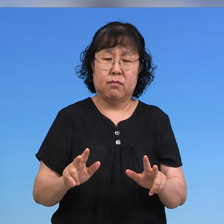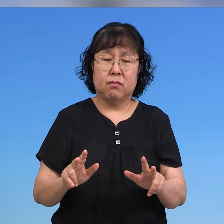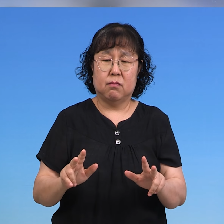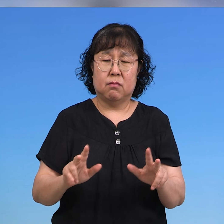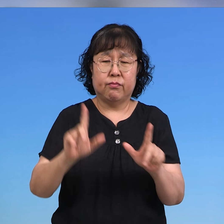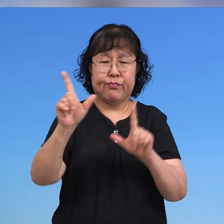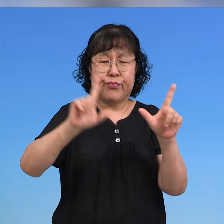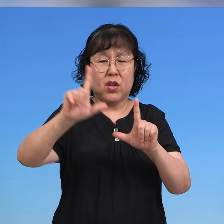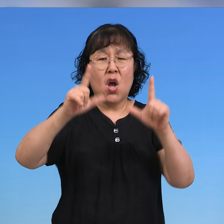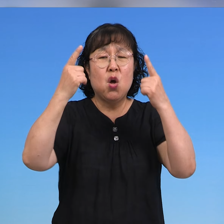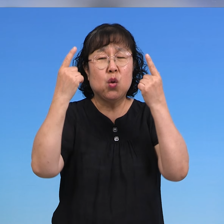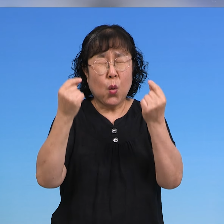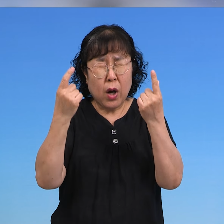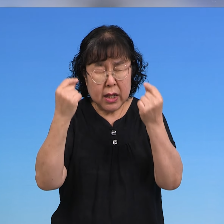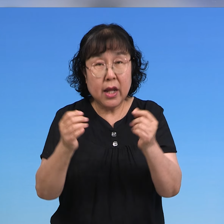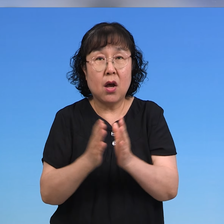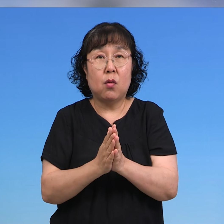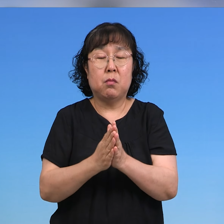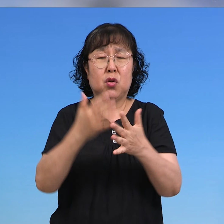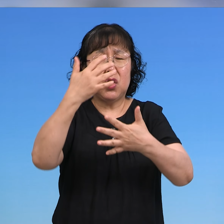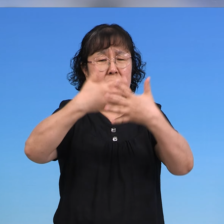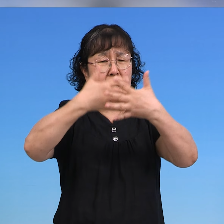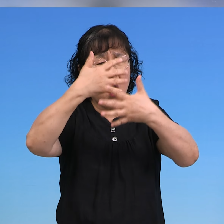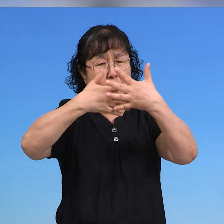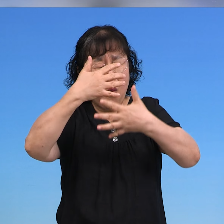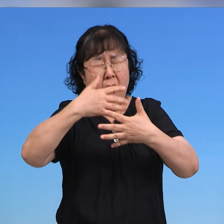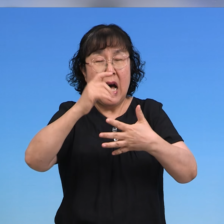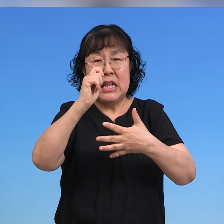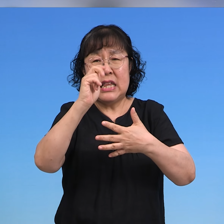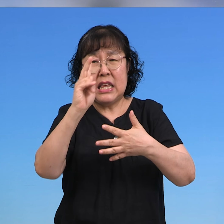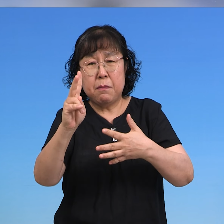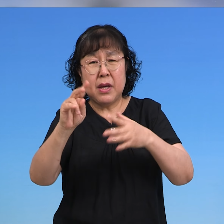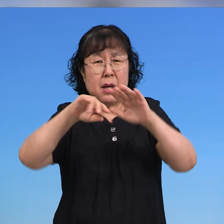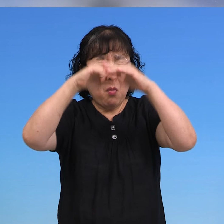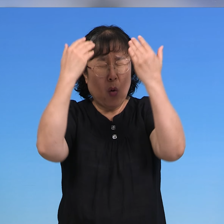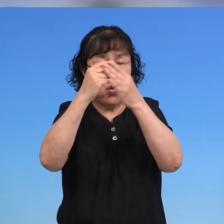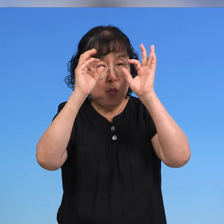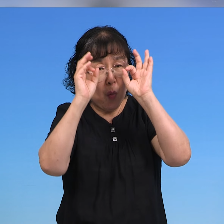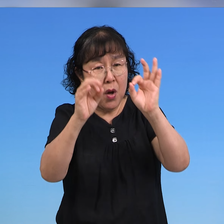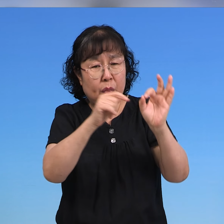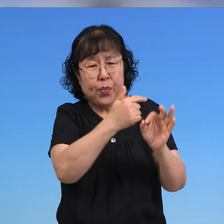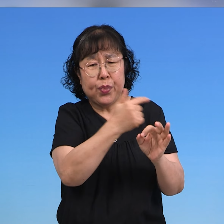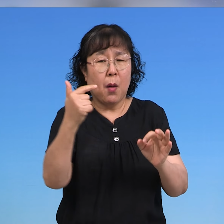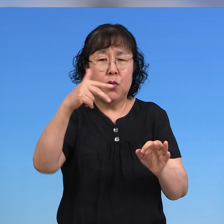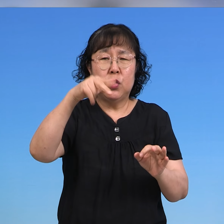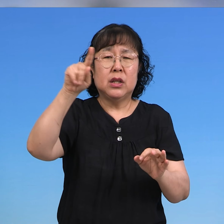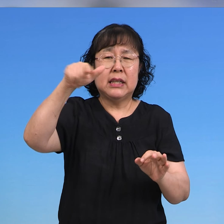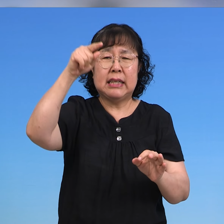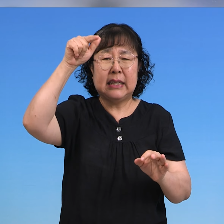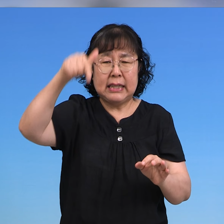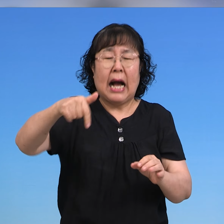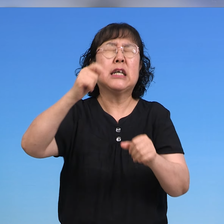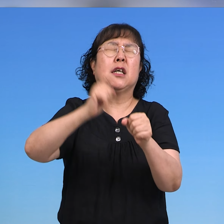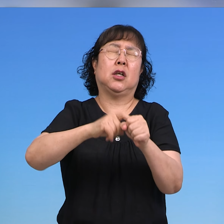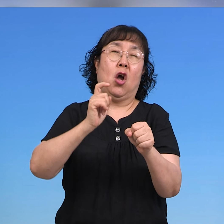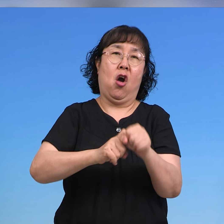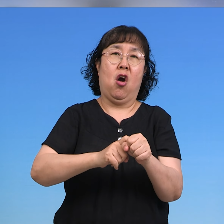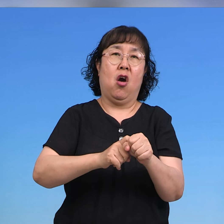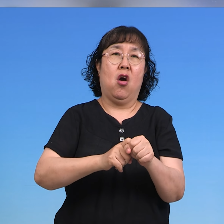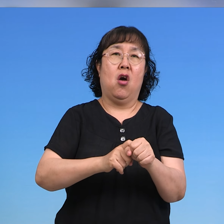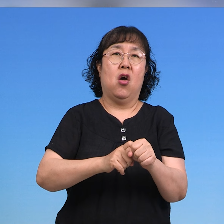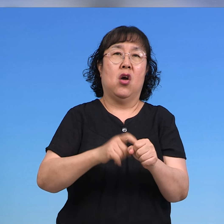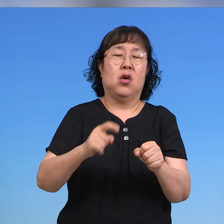뭐 다큐멘터리니 이런 것들을 보면 막 너무 자극적이에요. 우리 젊은이들이 지금 막